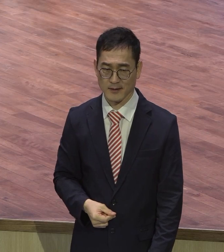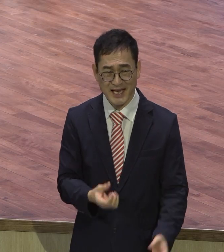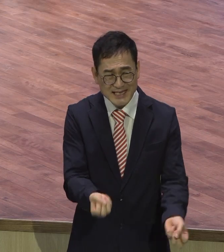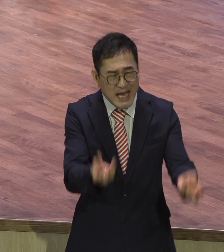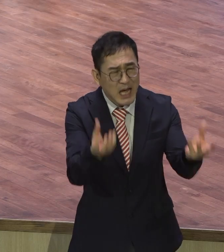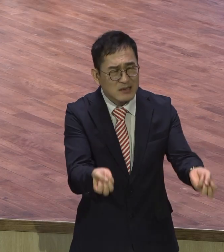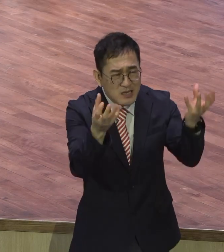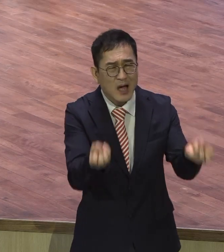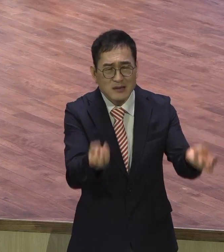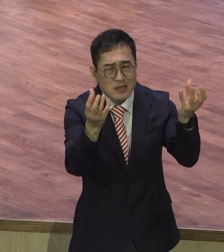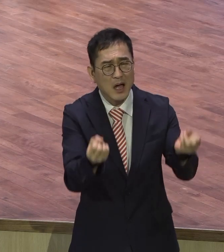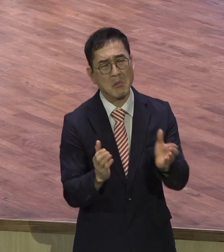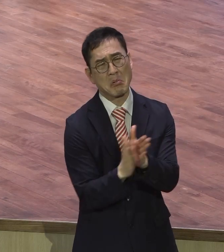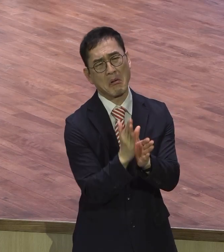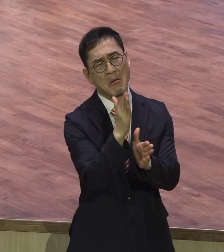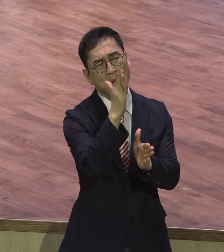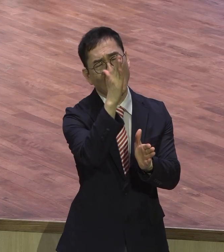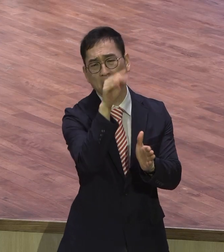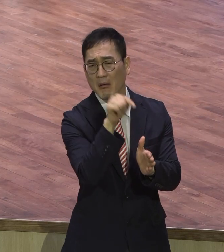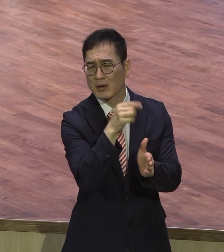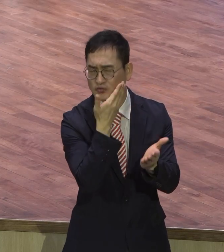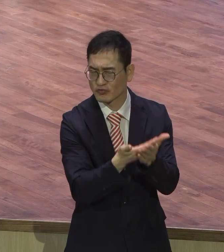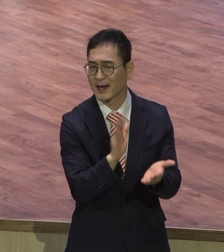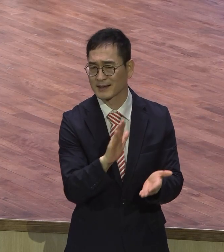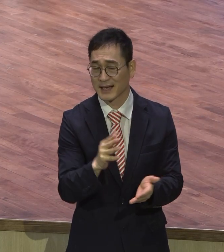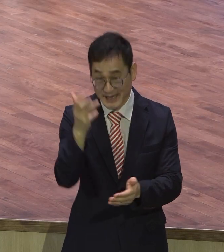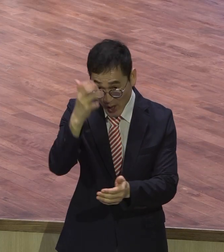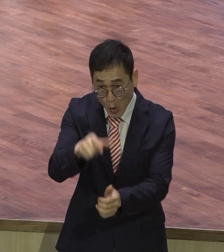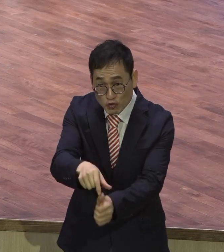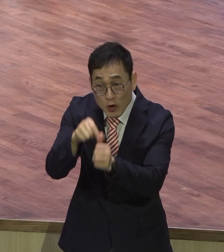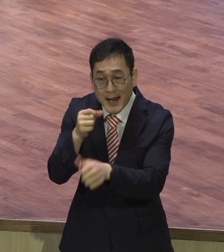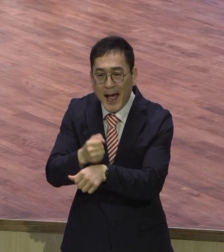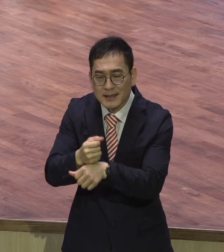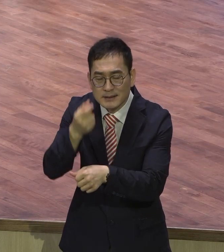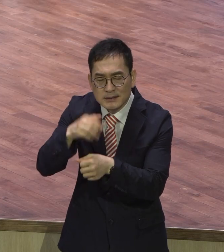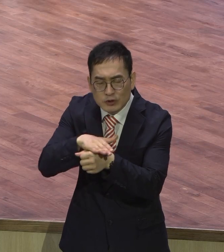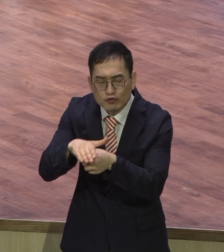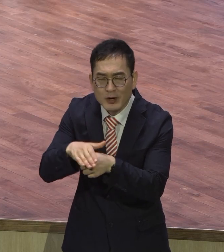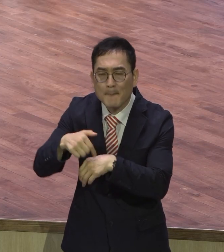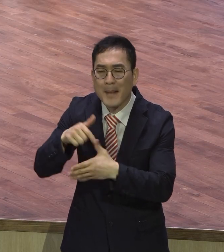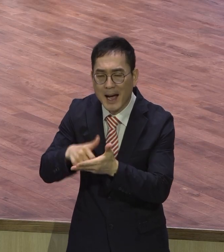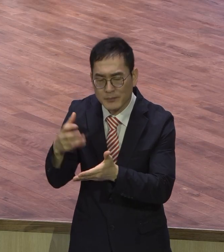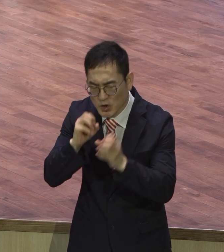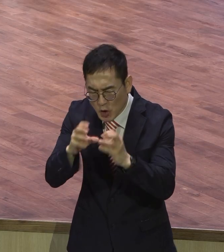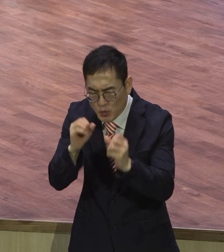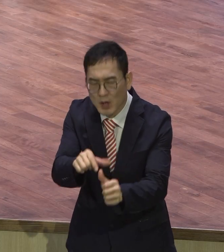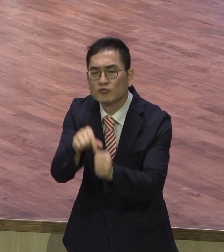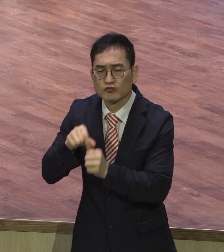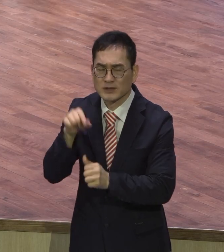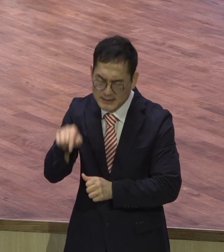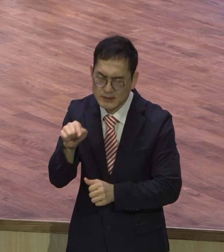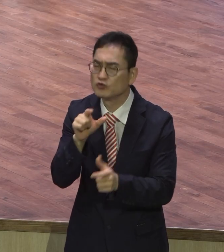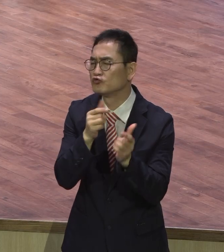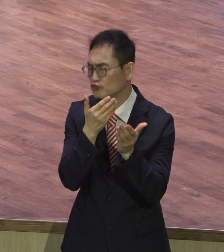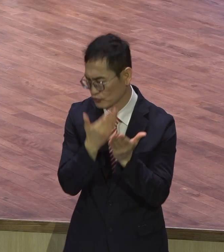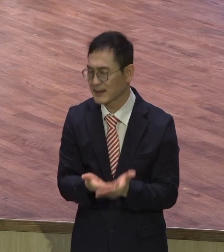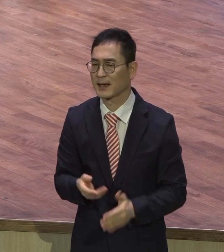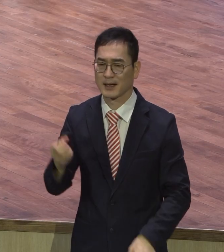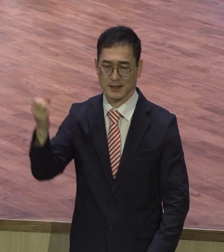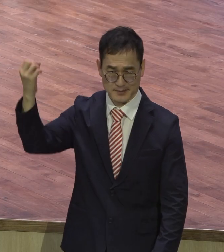중요한 것이 아니라 영혼을 살리는 극률이 중요하다 극률 교회